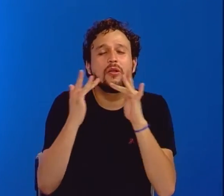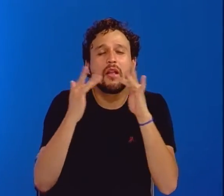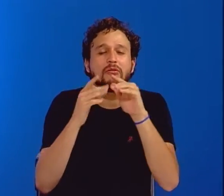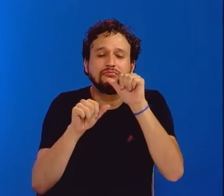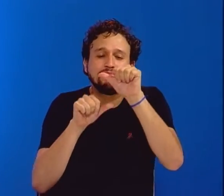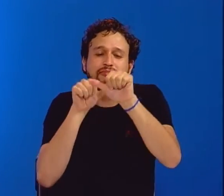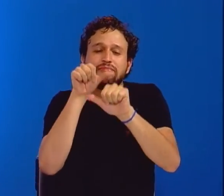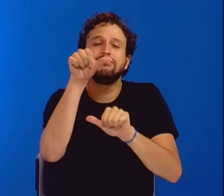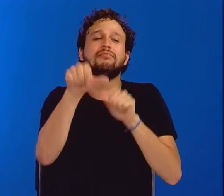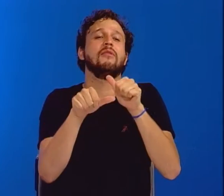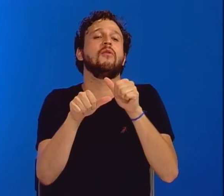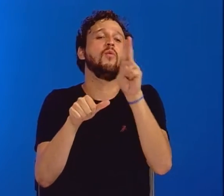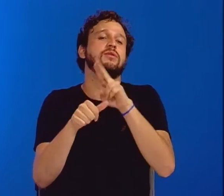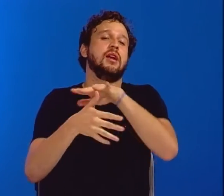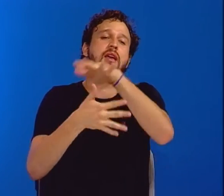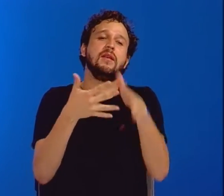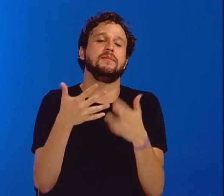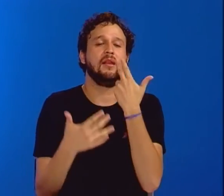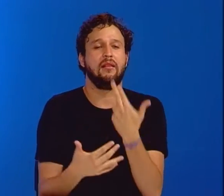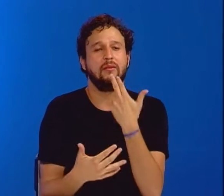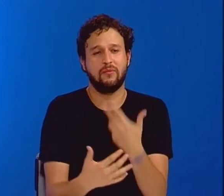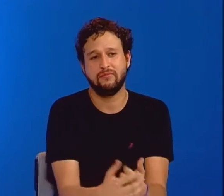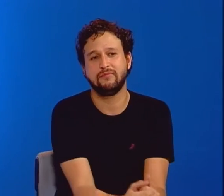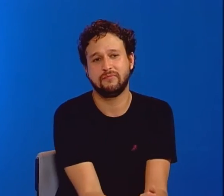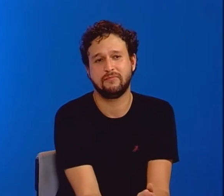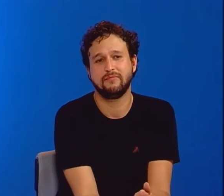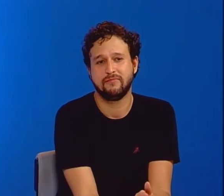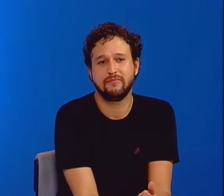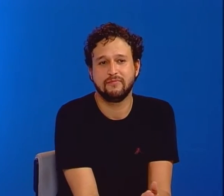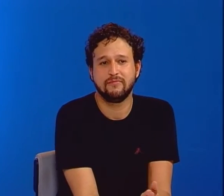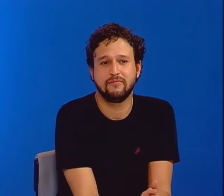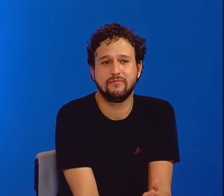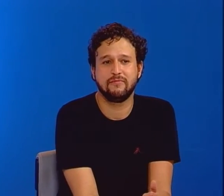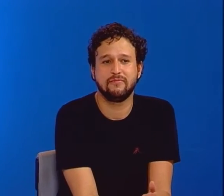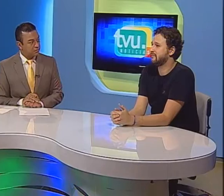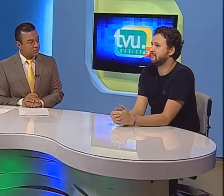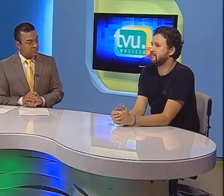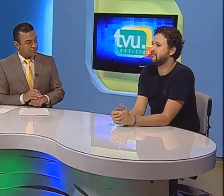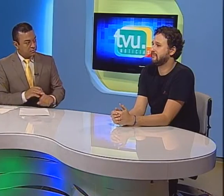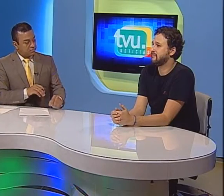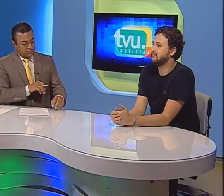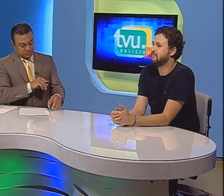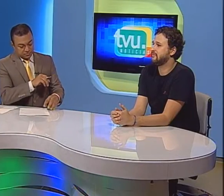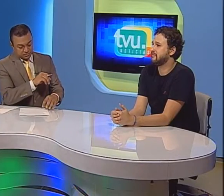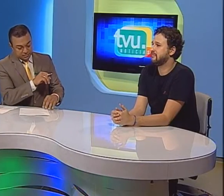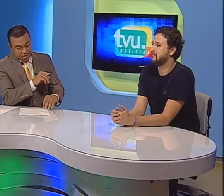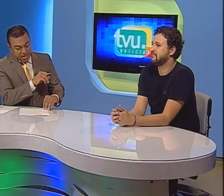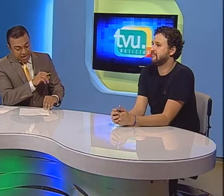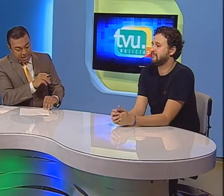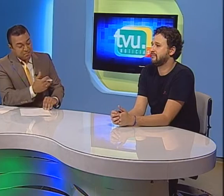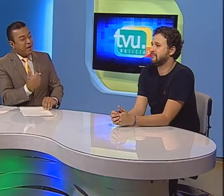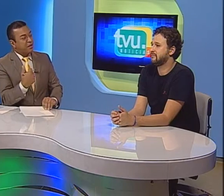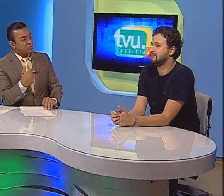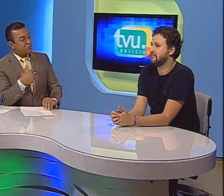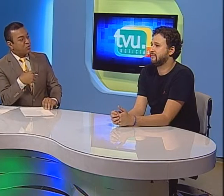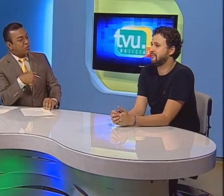gente tenta, de repente, se comunicar com o ouvinte utilizando uma língua gestual, mas o melhor é a língua de sinais. E para o surdo, quais